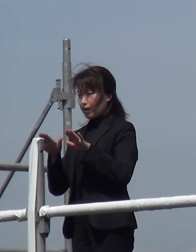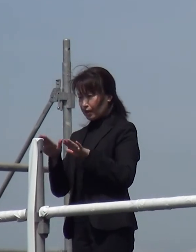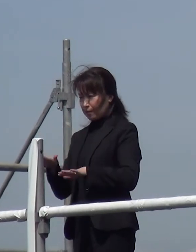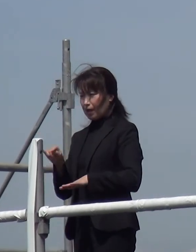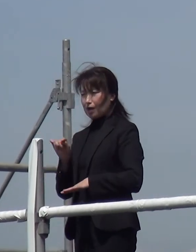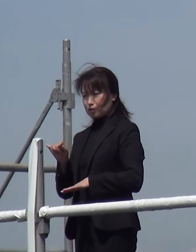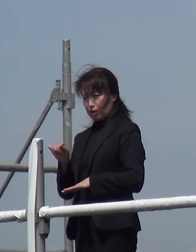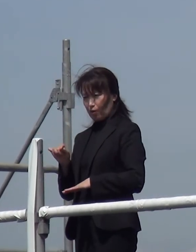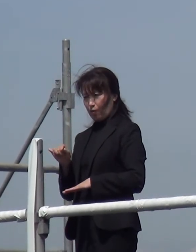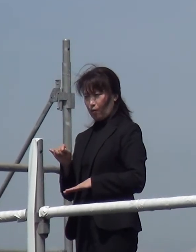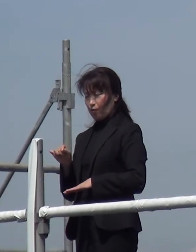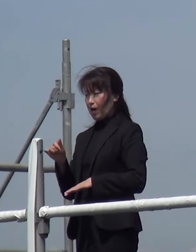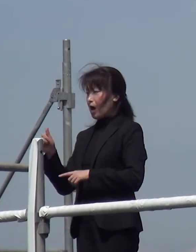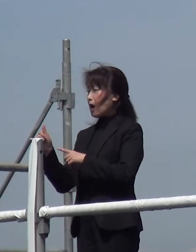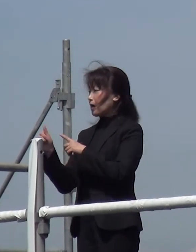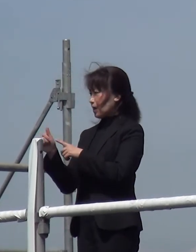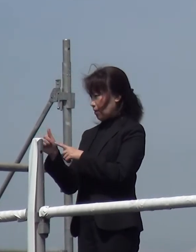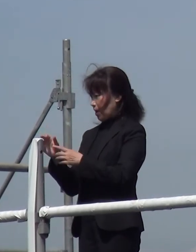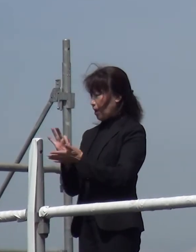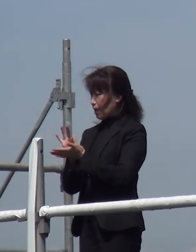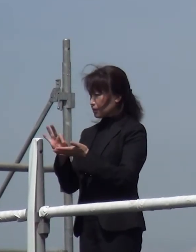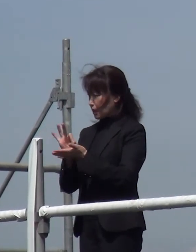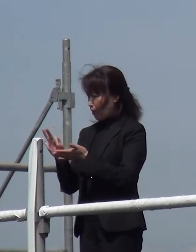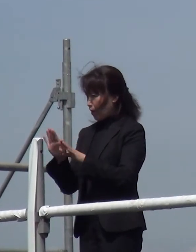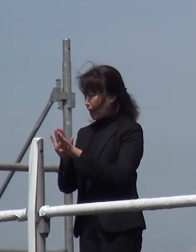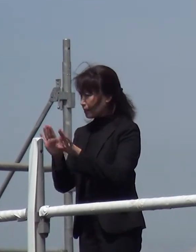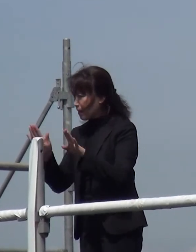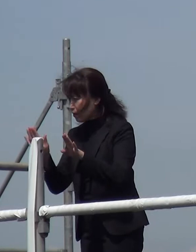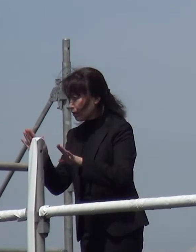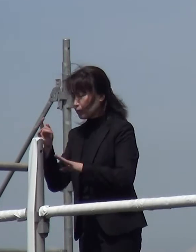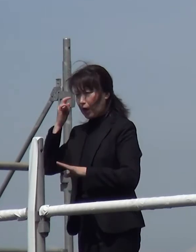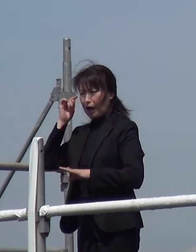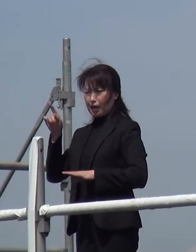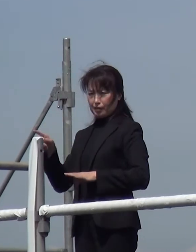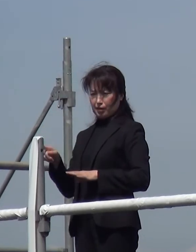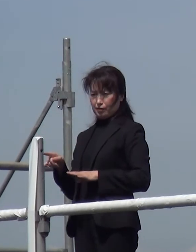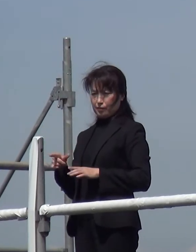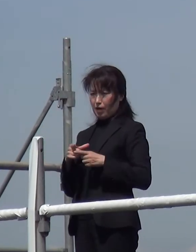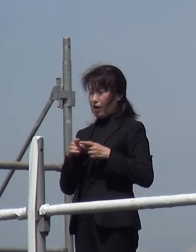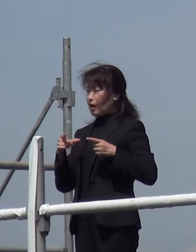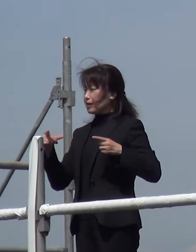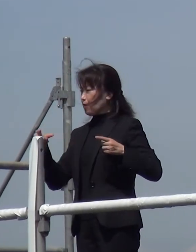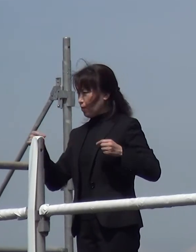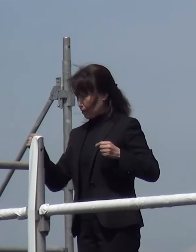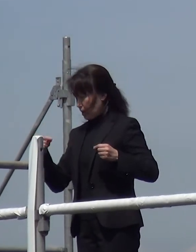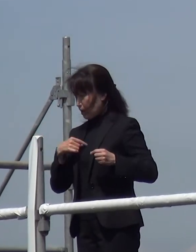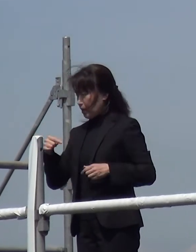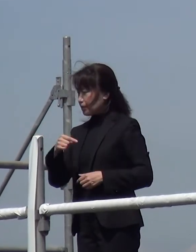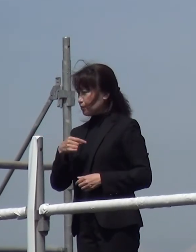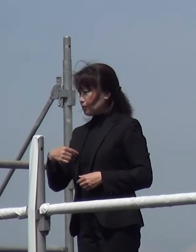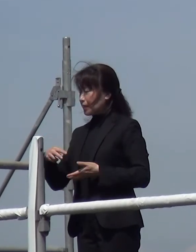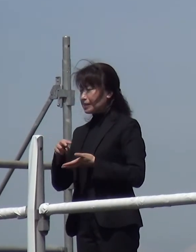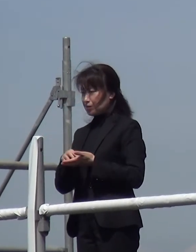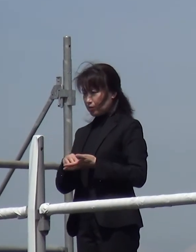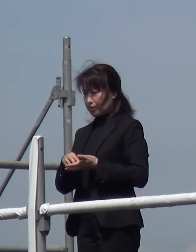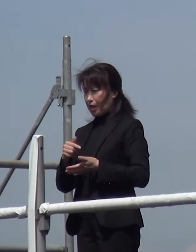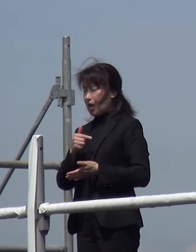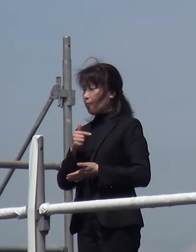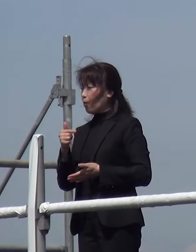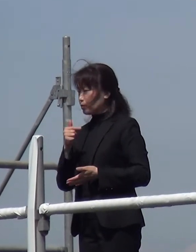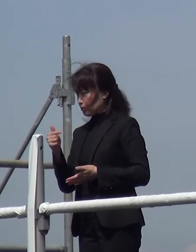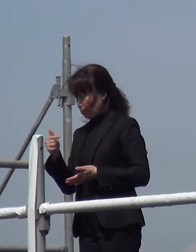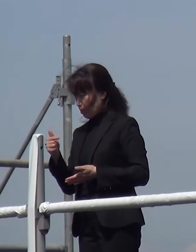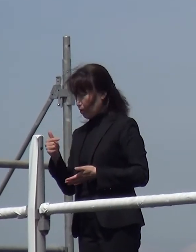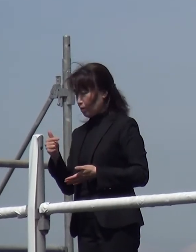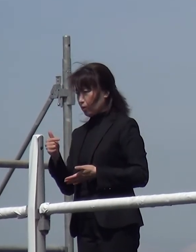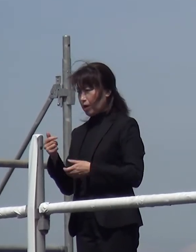を彼は使おうとしている。それは日本が自分たちにとって最も